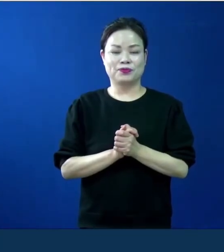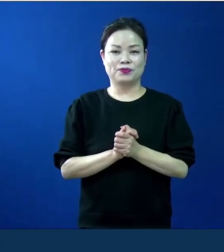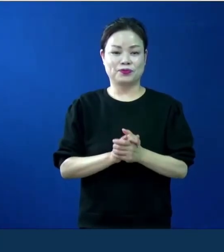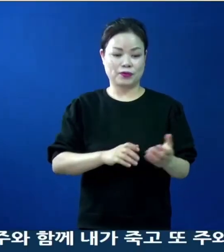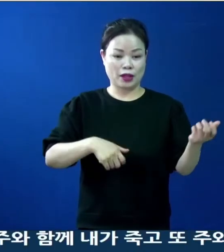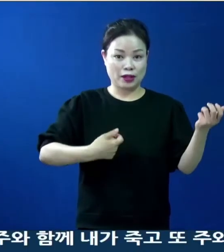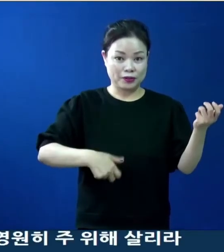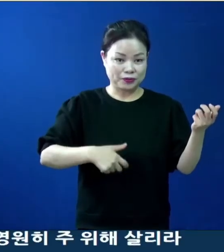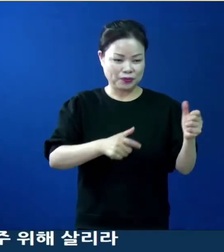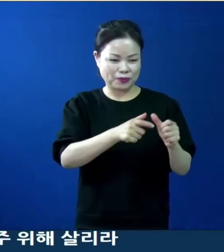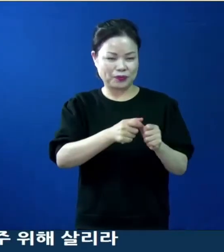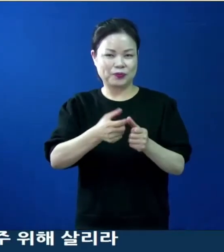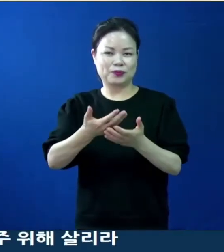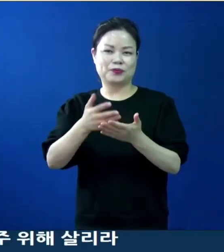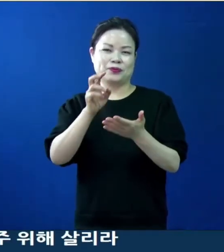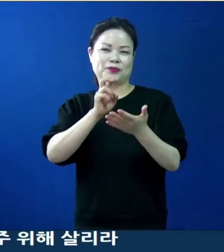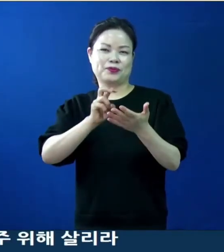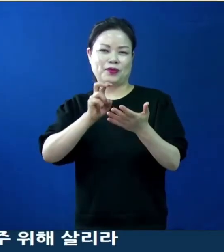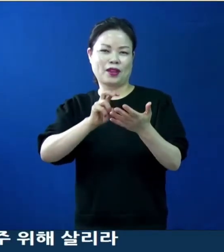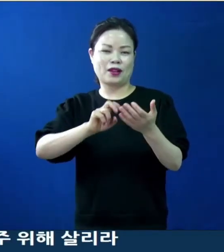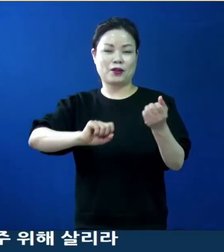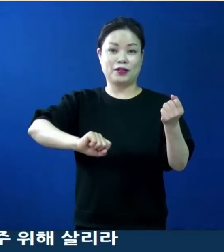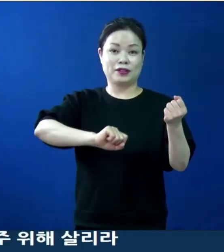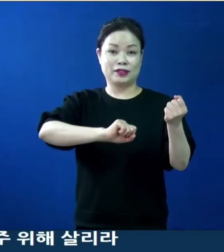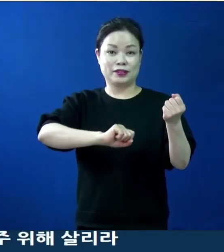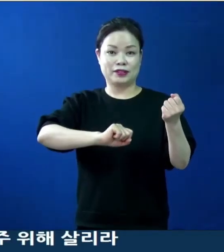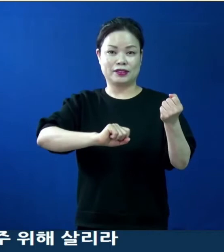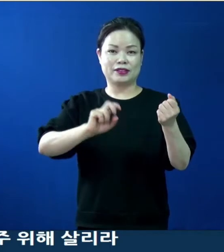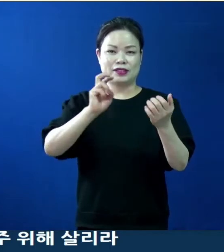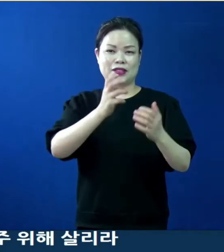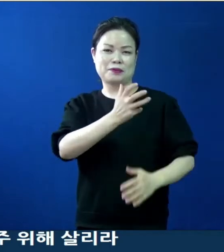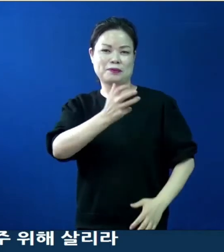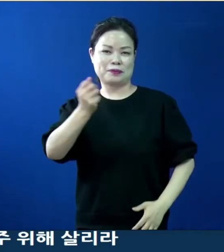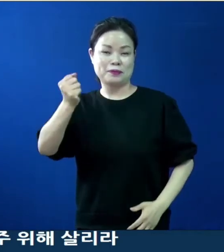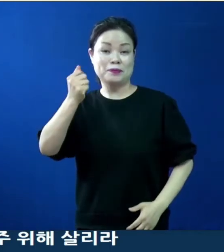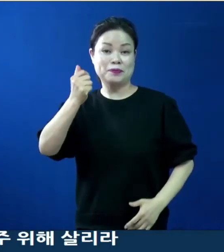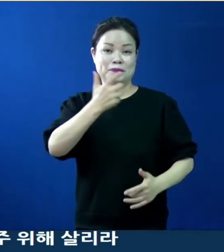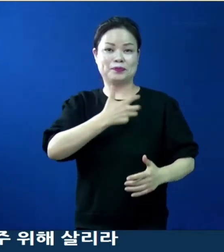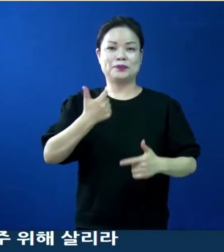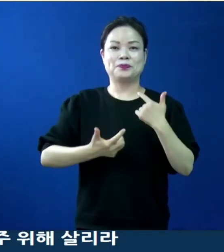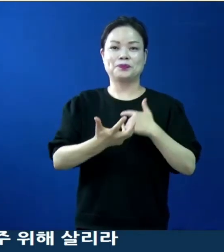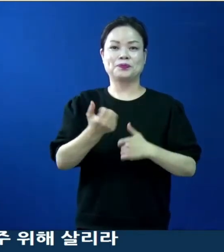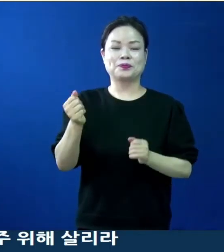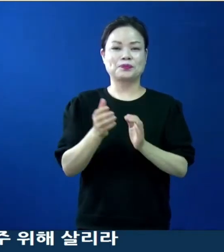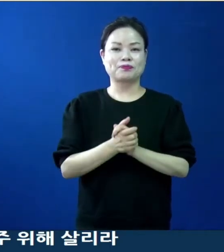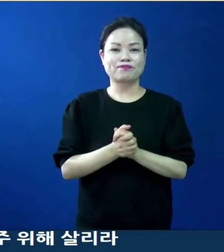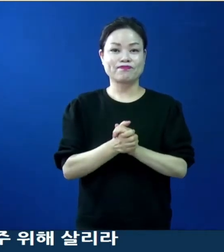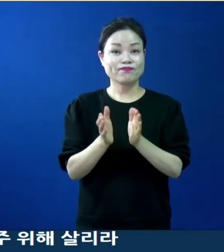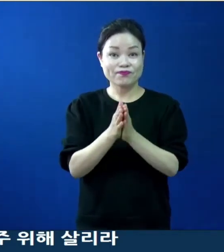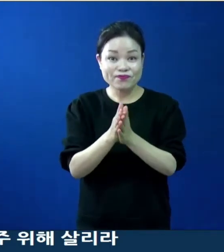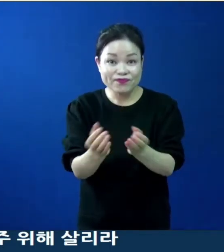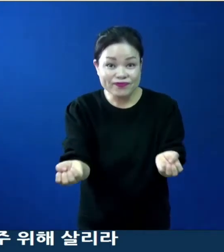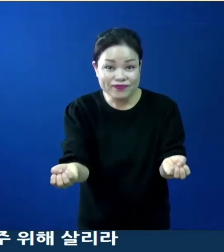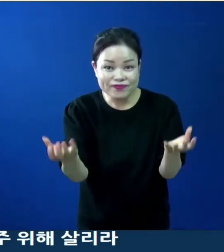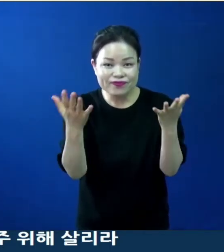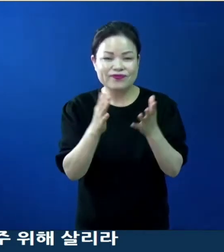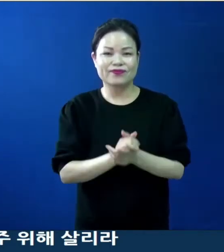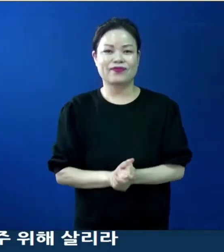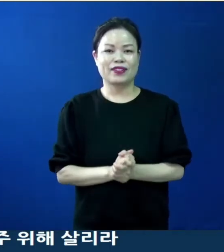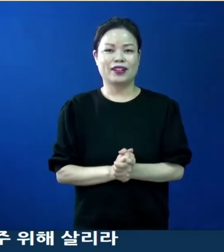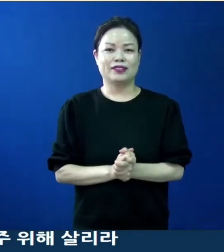만돌 연주대 호산나 찬양대 오케스트라의 찬양을 하나님께서 기뻐 받으신 줄 믿습니다. 할렐루야.